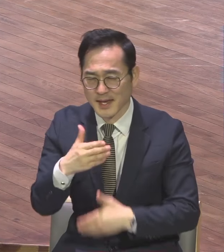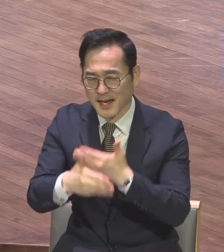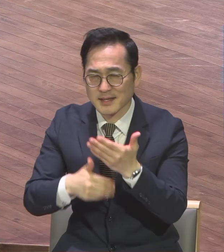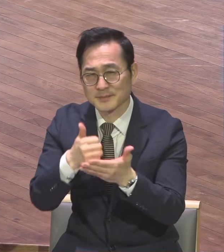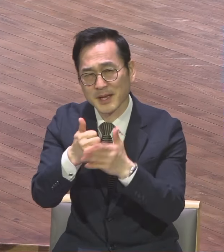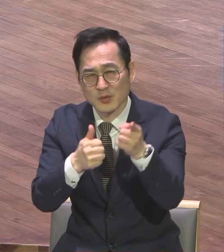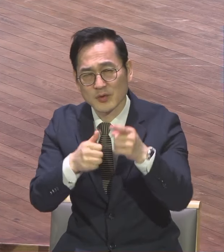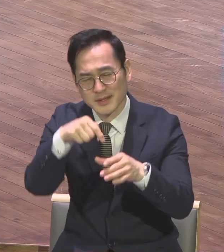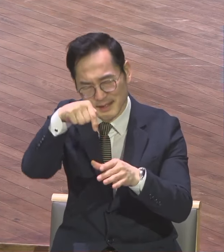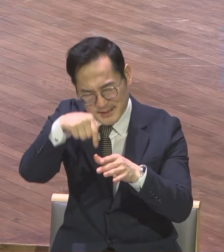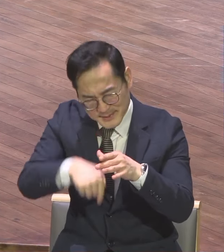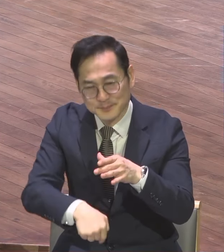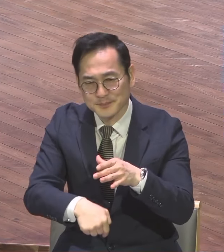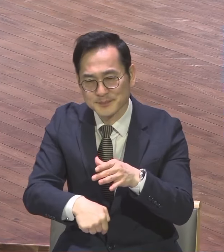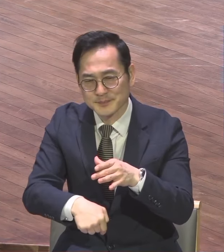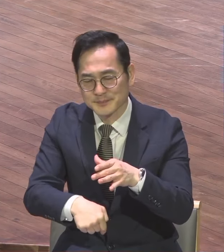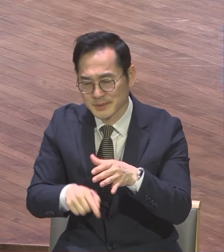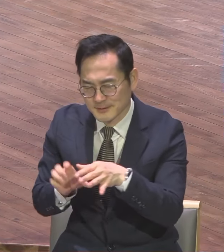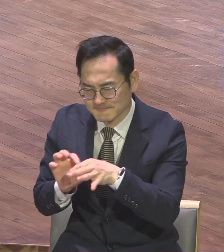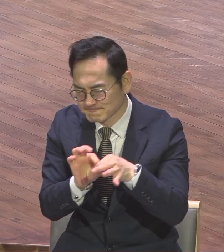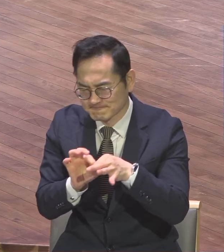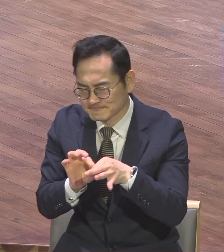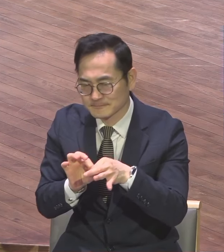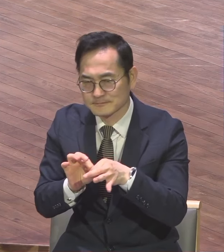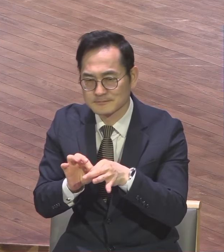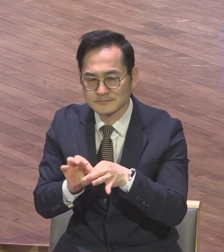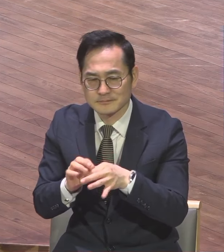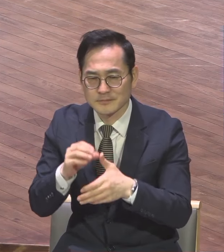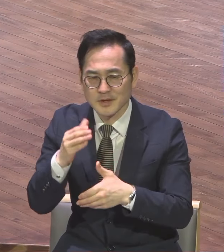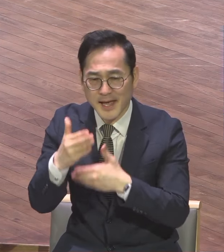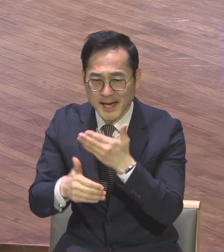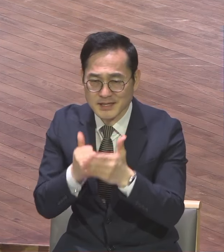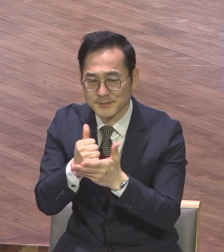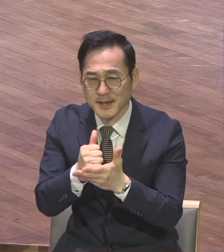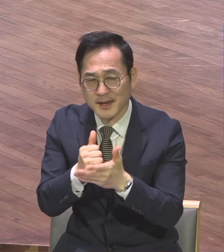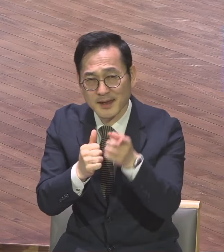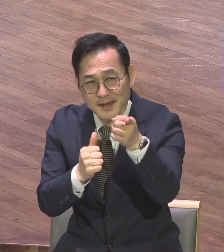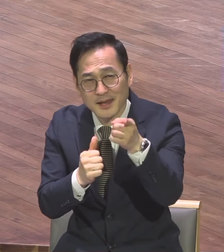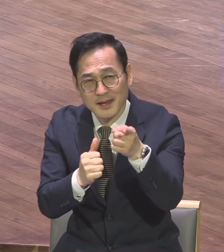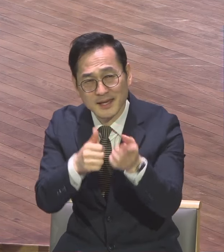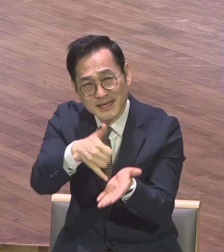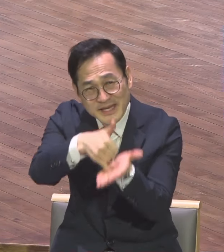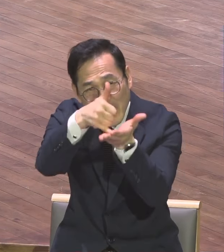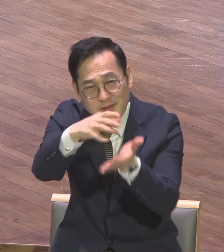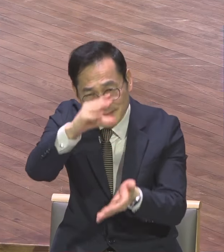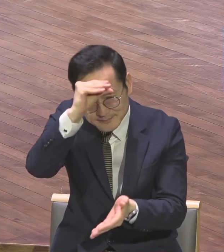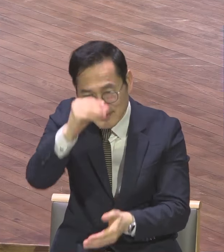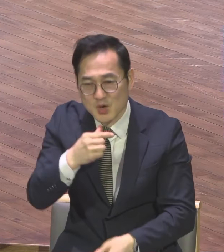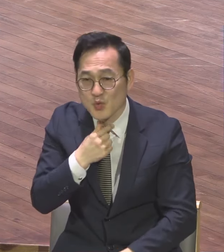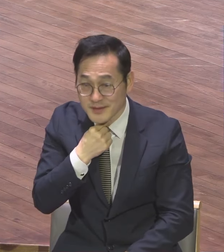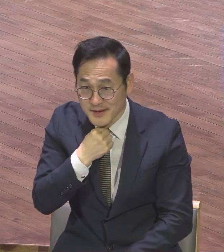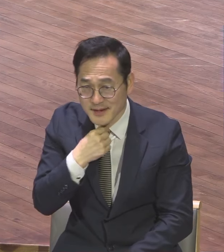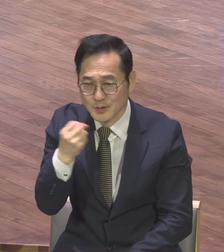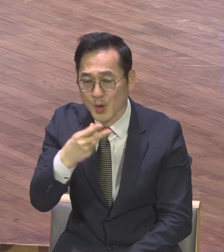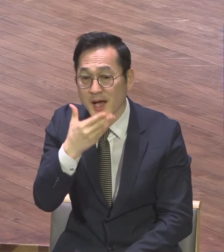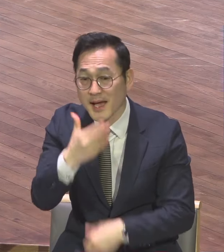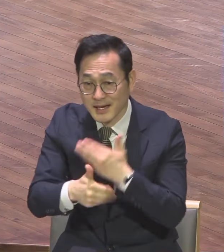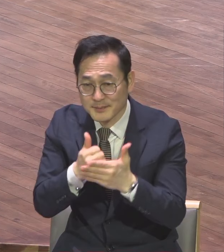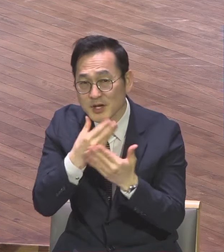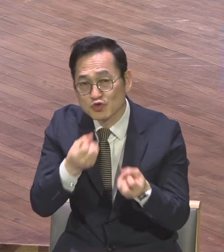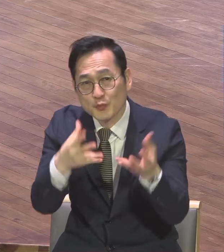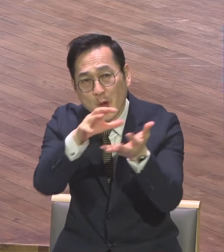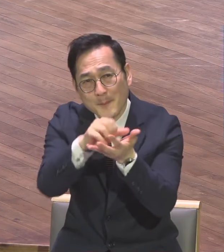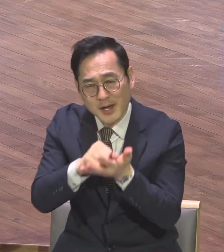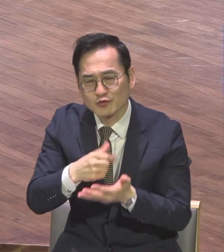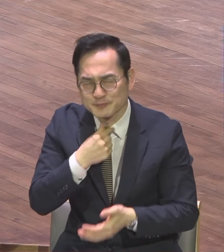깊은 관계를 가진 아이로 또 하나님의 성품을 닮아가는 아이로 하나님의 축복을 받는 아이로